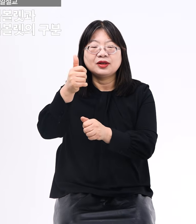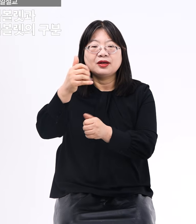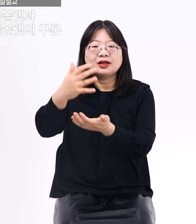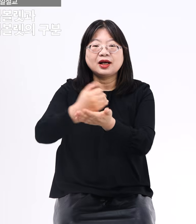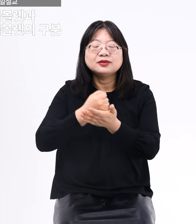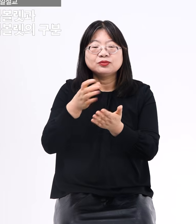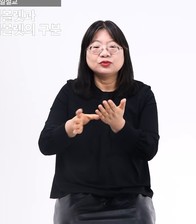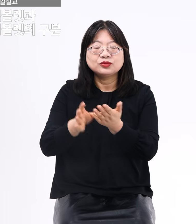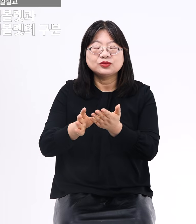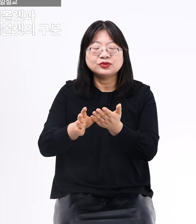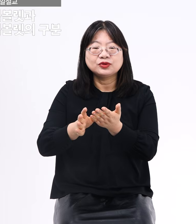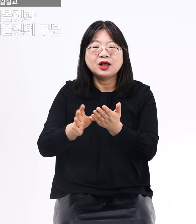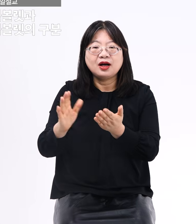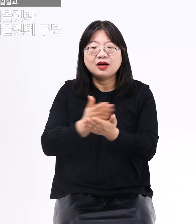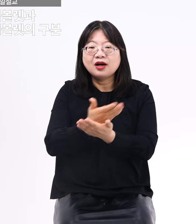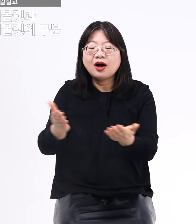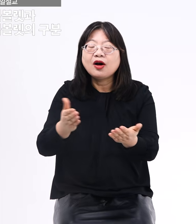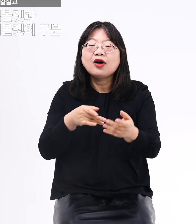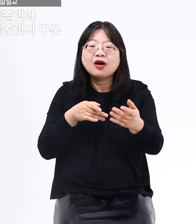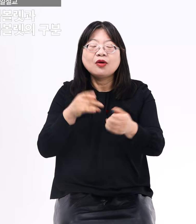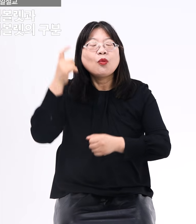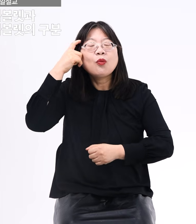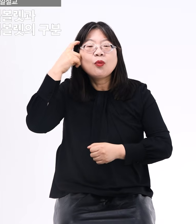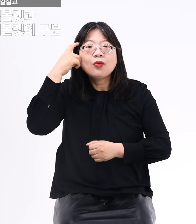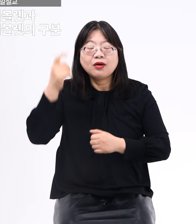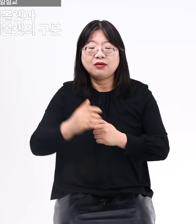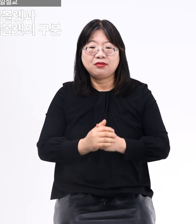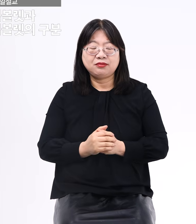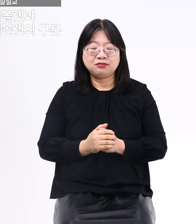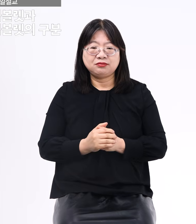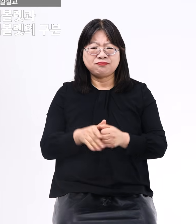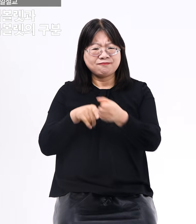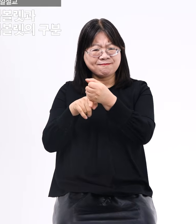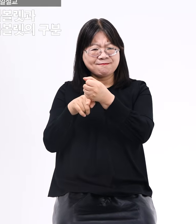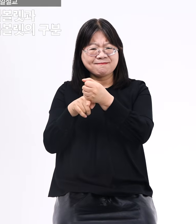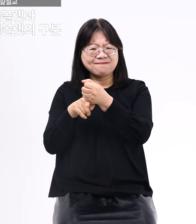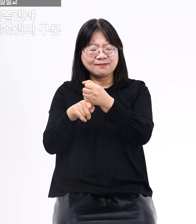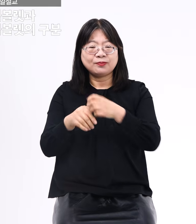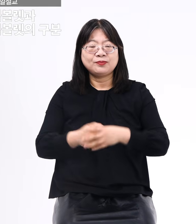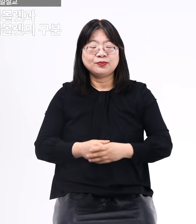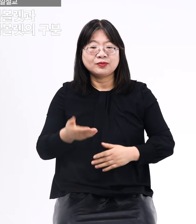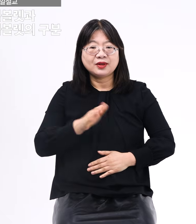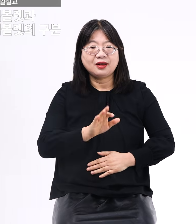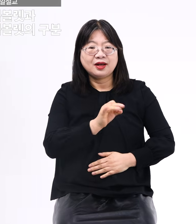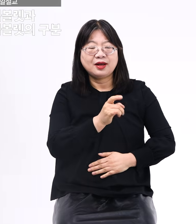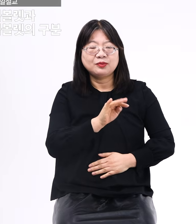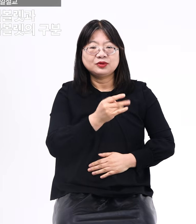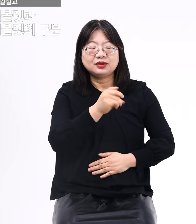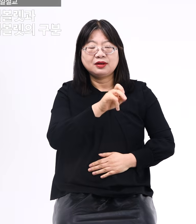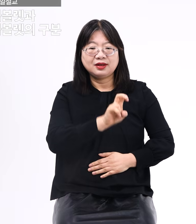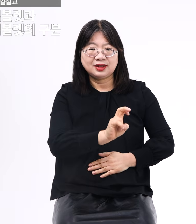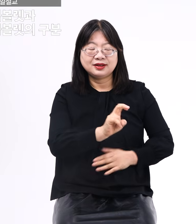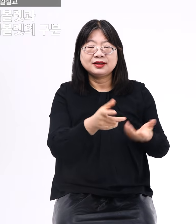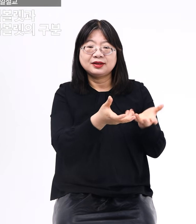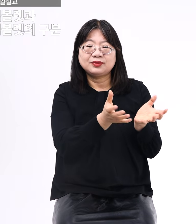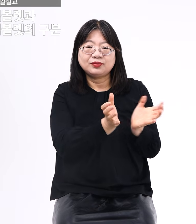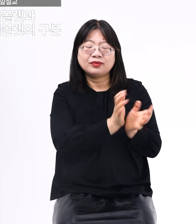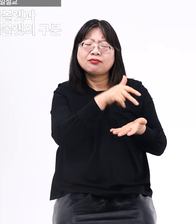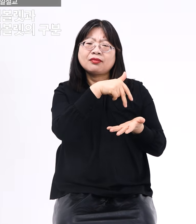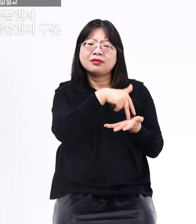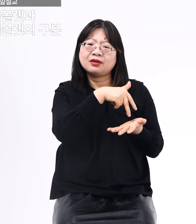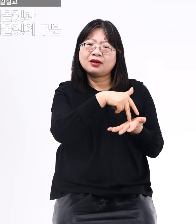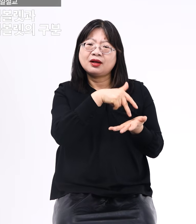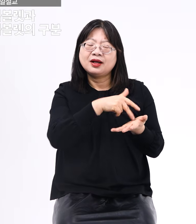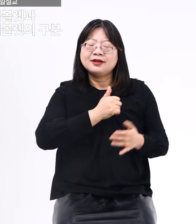어딨냐. 이렇게 따진 거예요. 근데 그게 너무나 에브라임 지파의